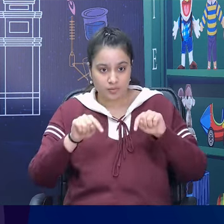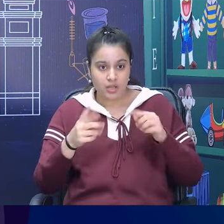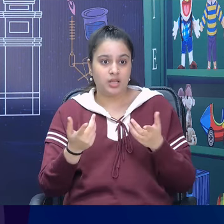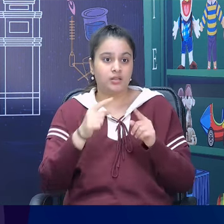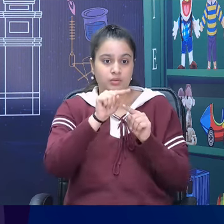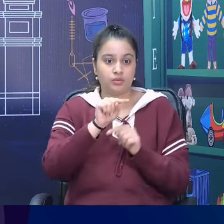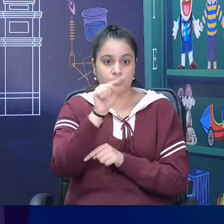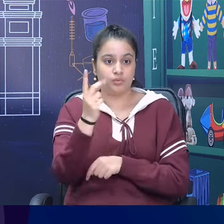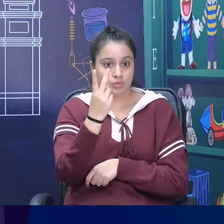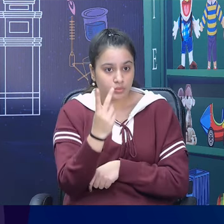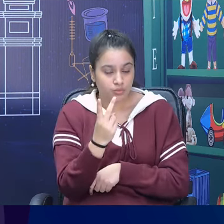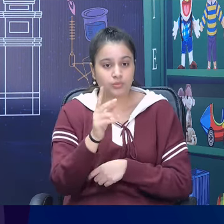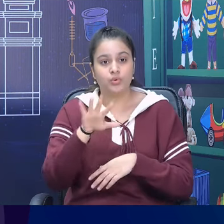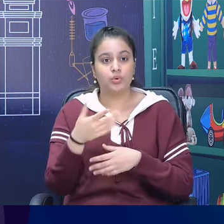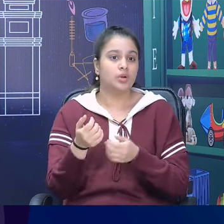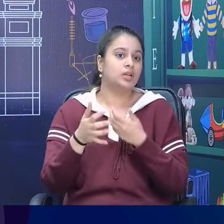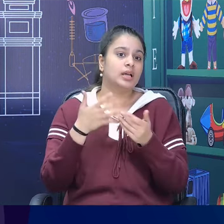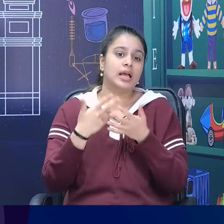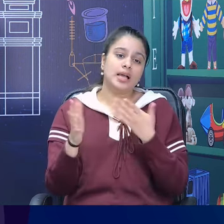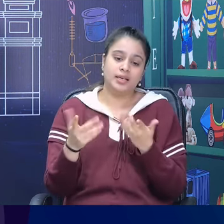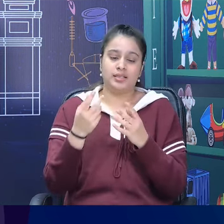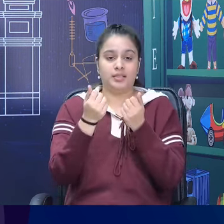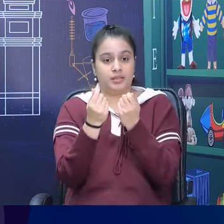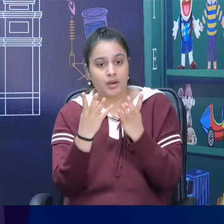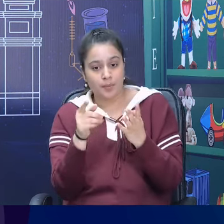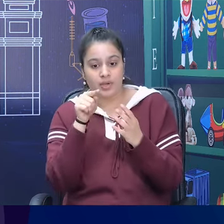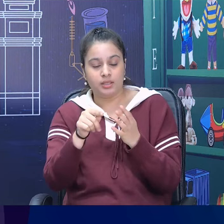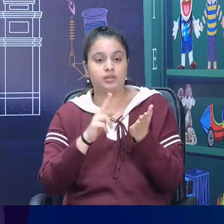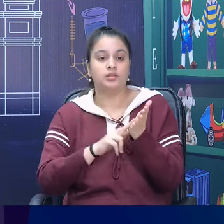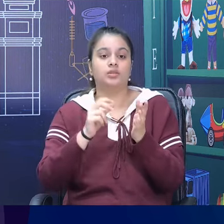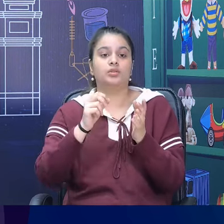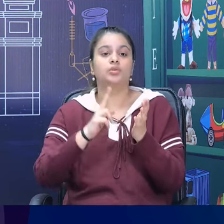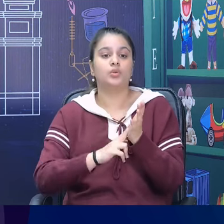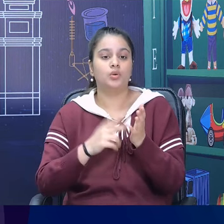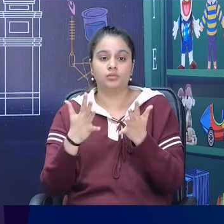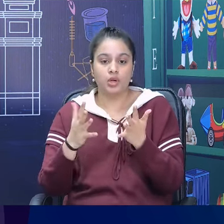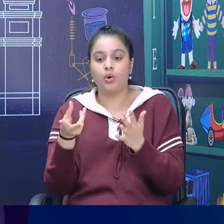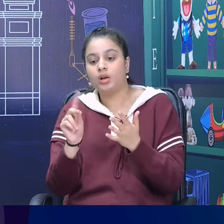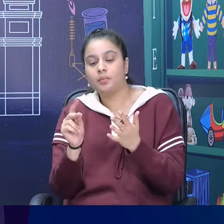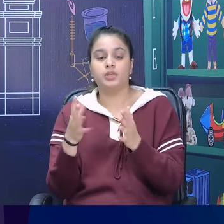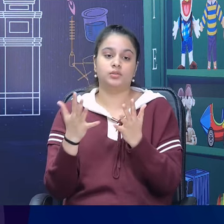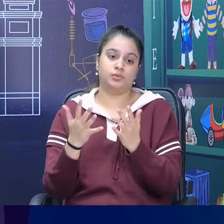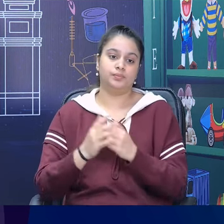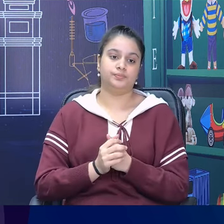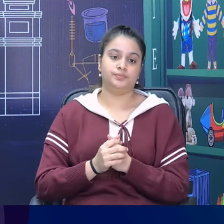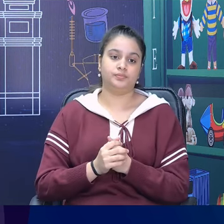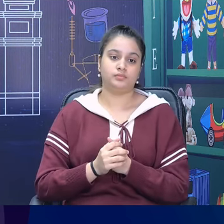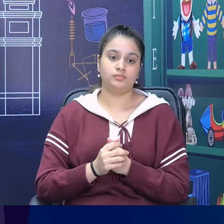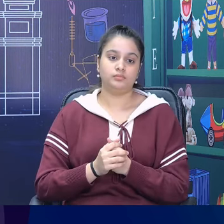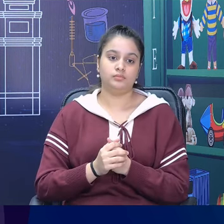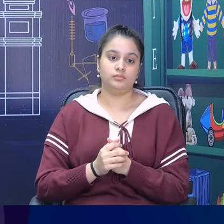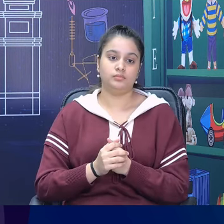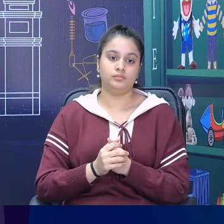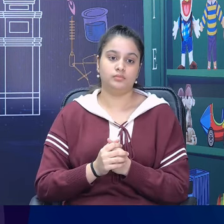वैल्यू हो गई तो इस टाइप की जितनी भी कैटेगरी वह है हमारी नॉन टर्मिनेटिंग नॉन रिपीटिंग नंबर इन्हें एक और नाम से जाना जाता है नॉन टर्मिनेटिंग